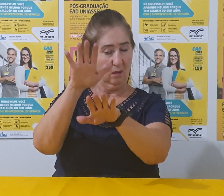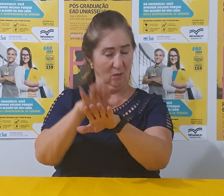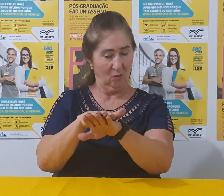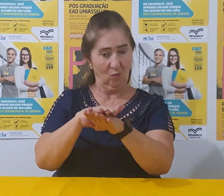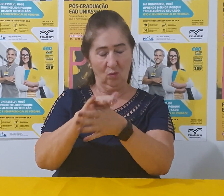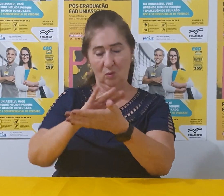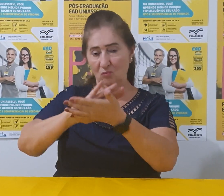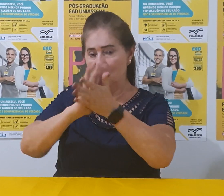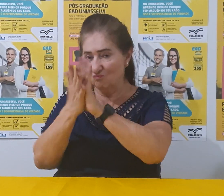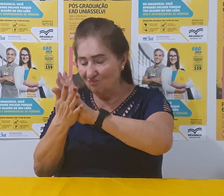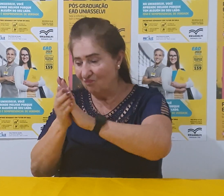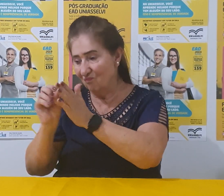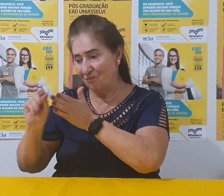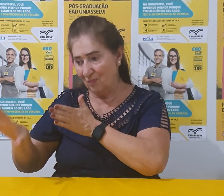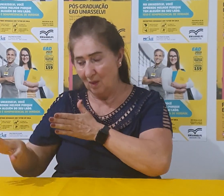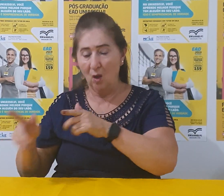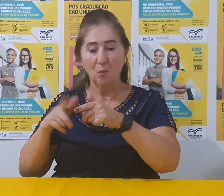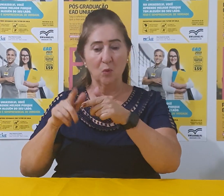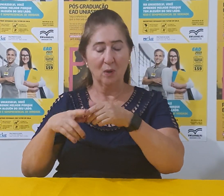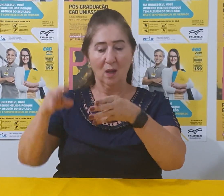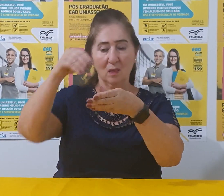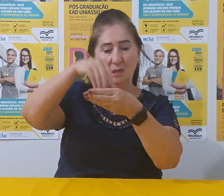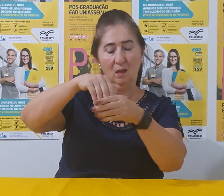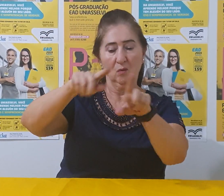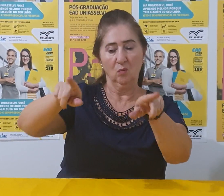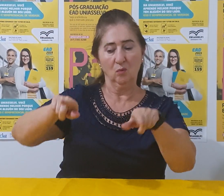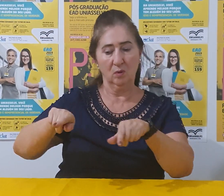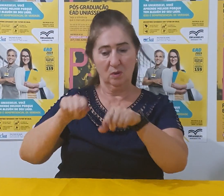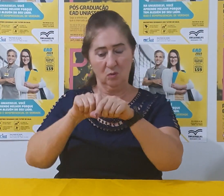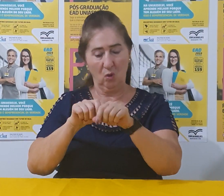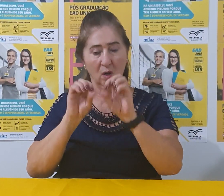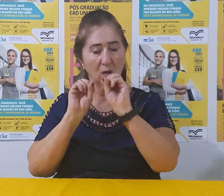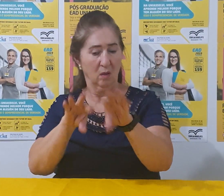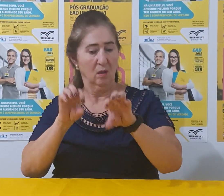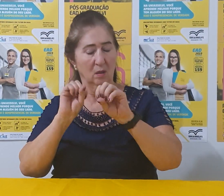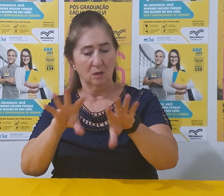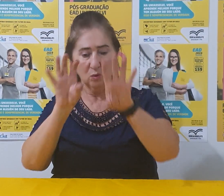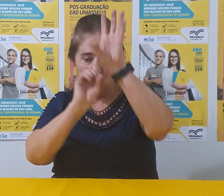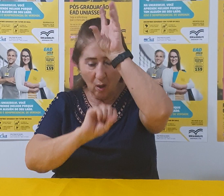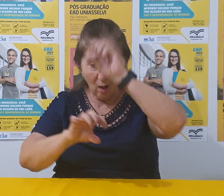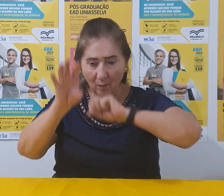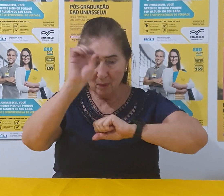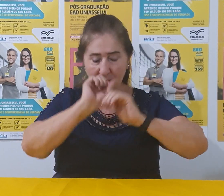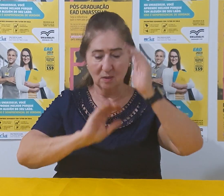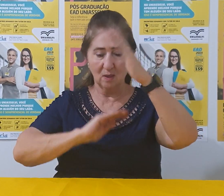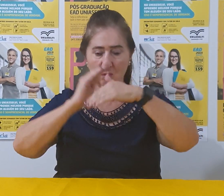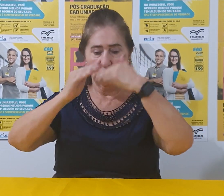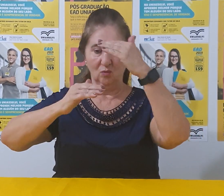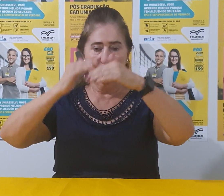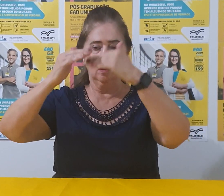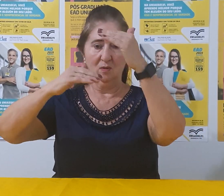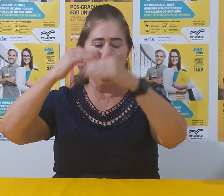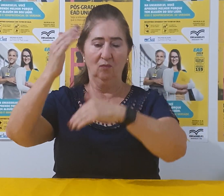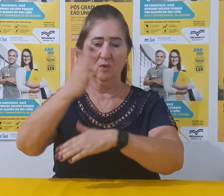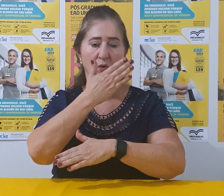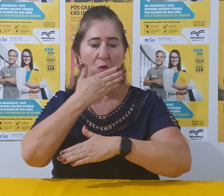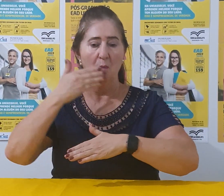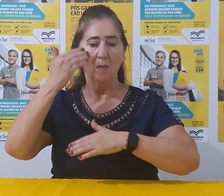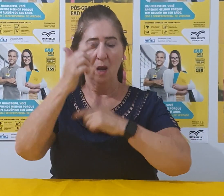aprendizagem, do ato educativo, pois através do desenvolvimento da capacidade linguística